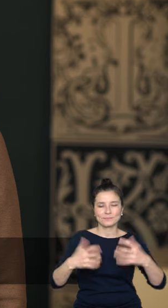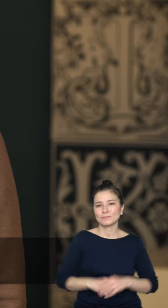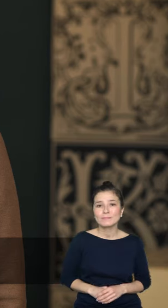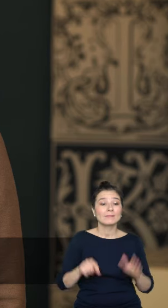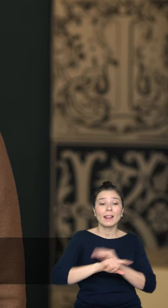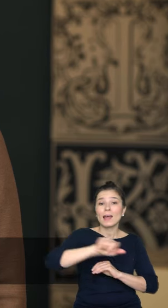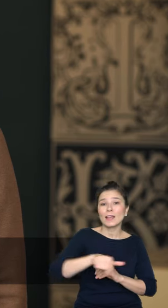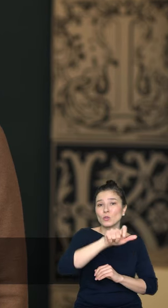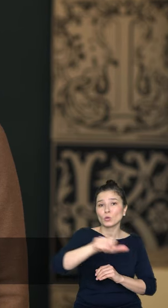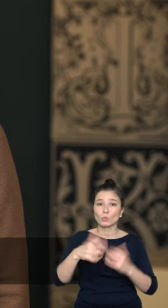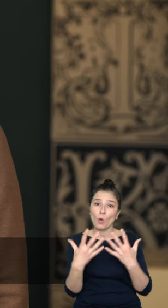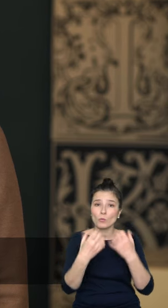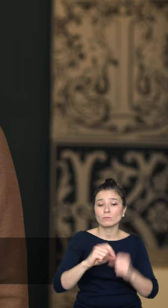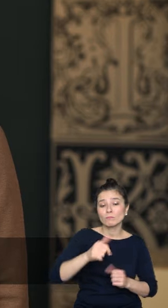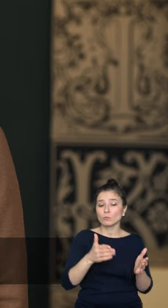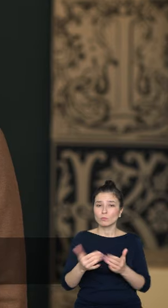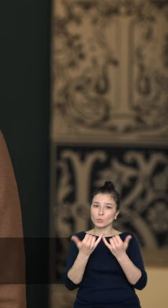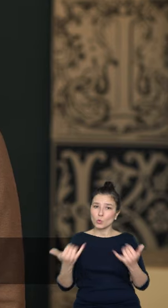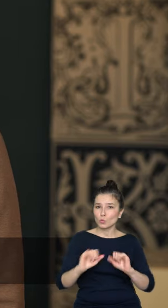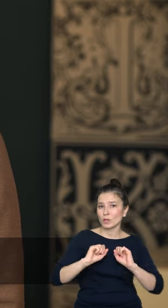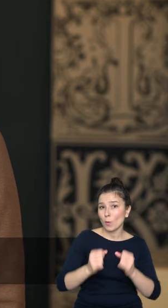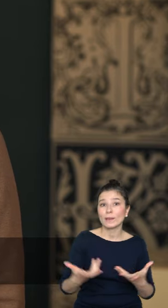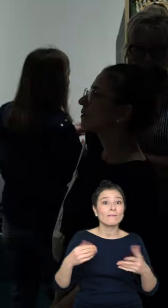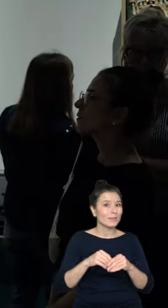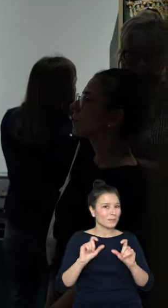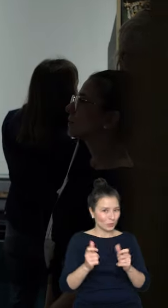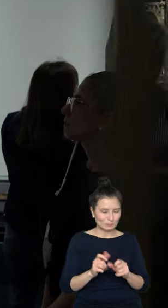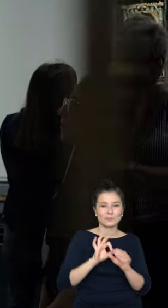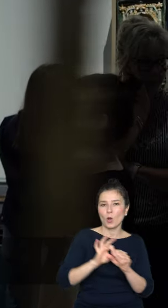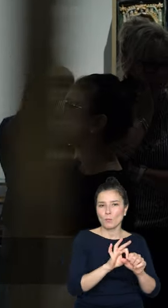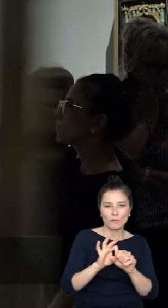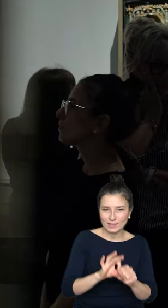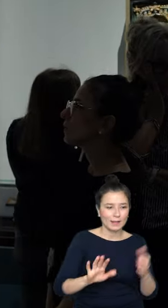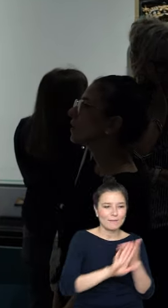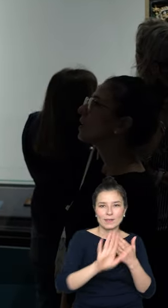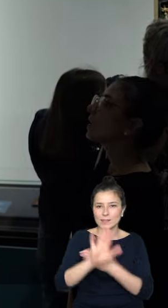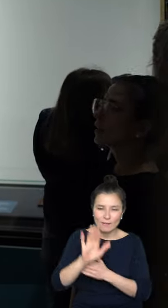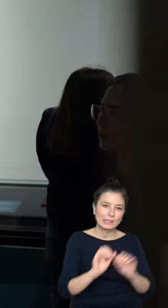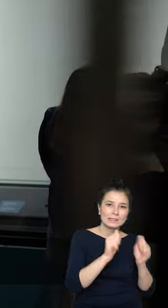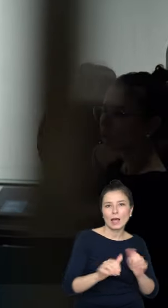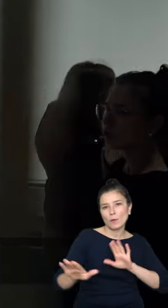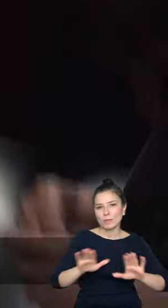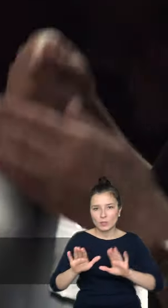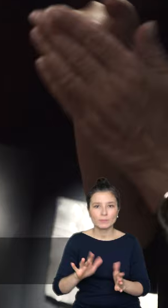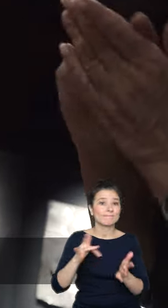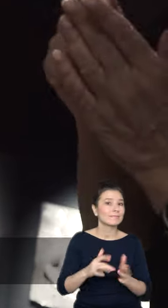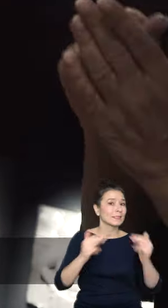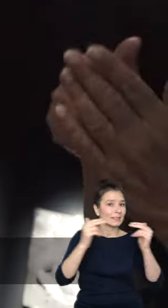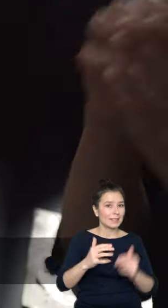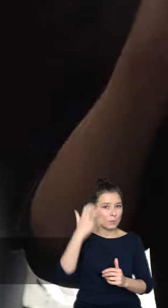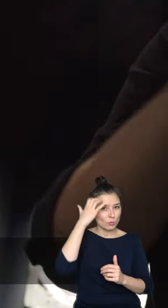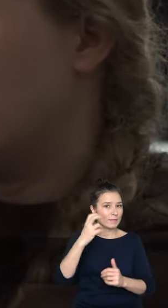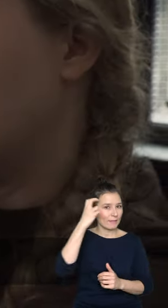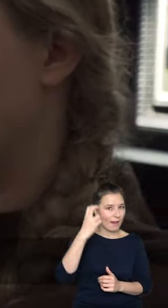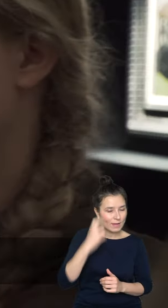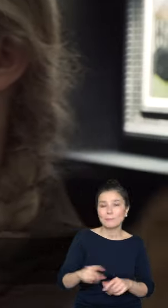Dla naszych odbiorców przygotowaliśmy różnego rodzaju aktywności. Były to oprowadzania po wystawach stałych i czasowych Zamku